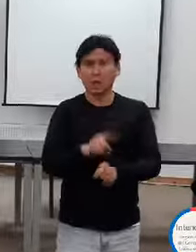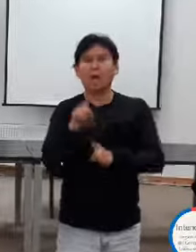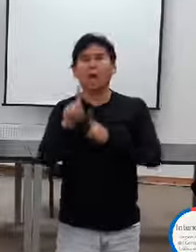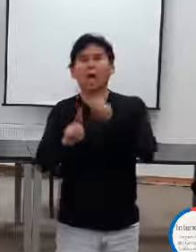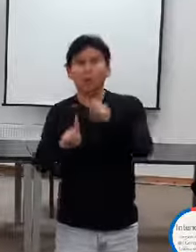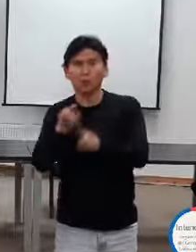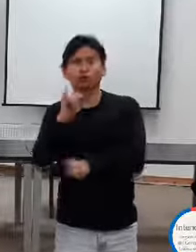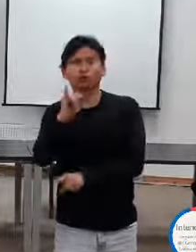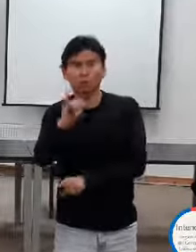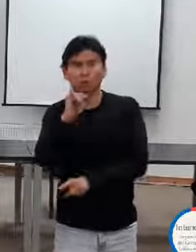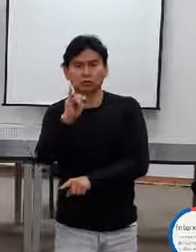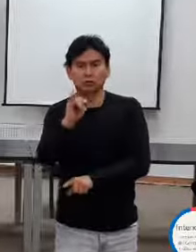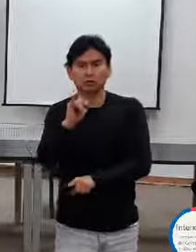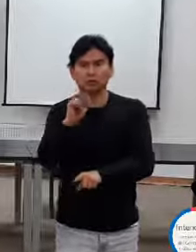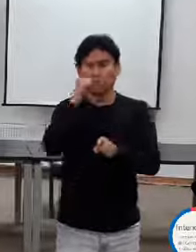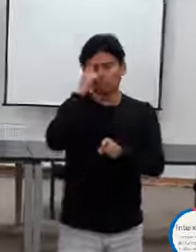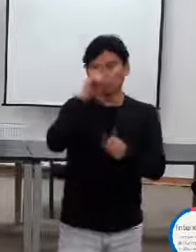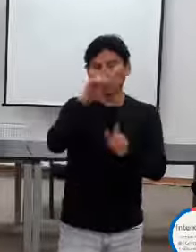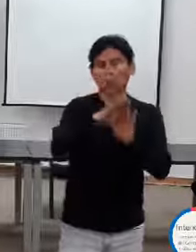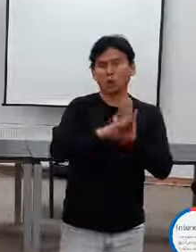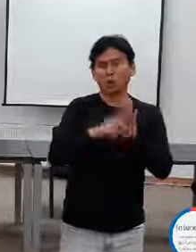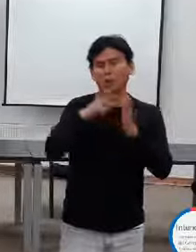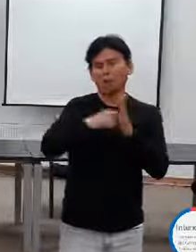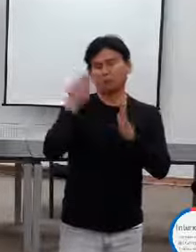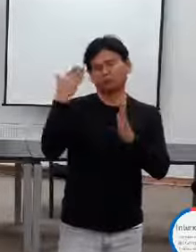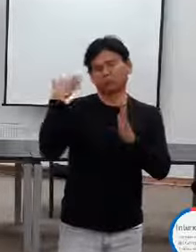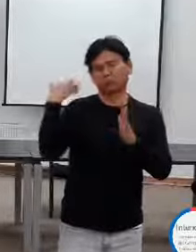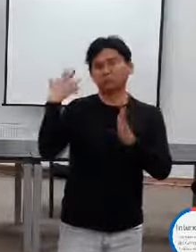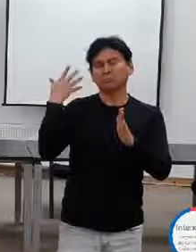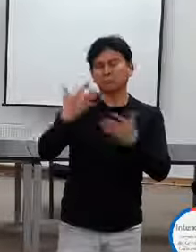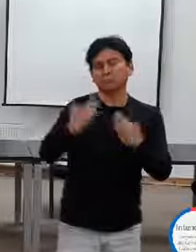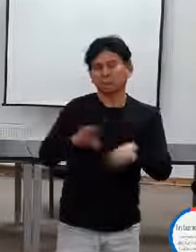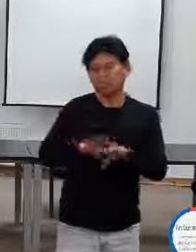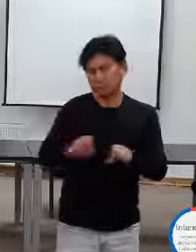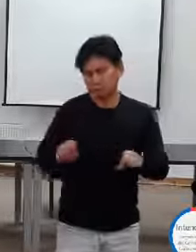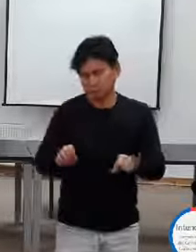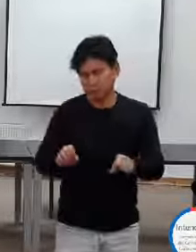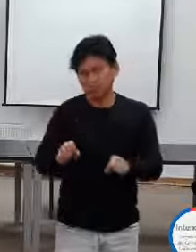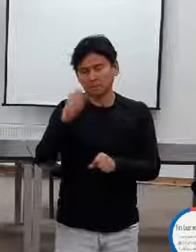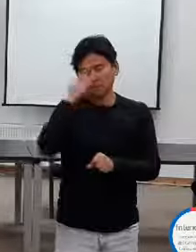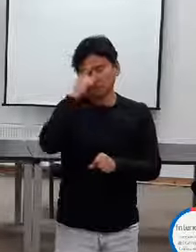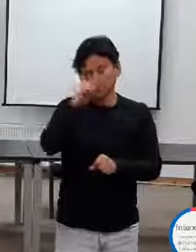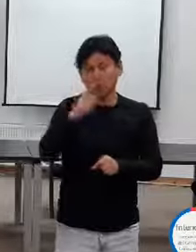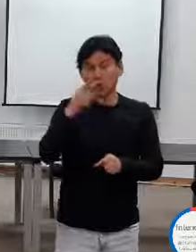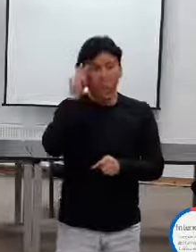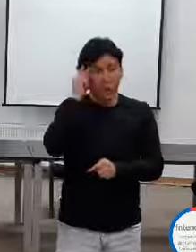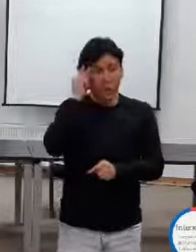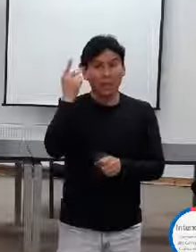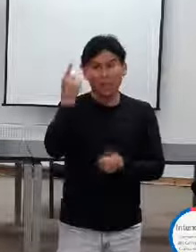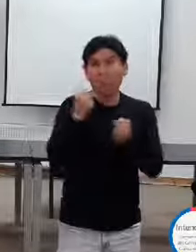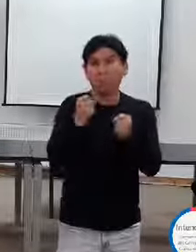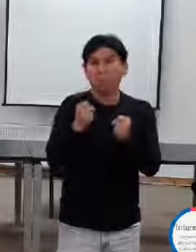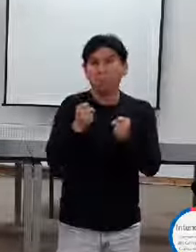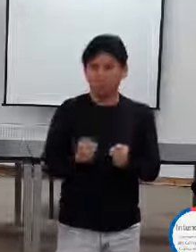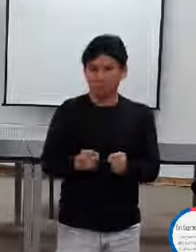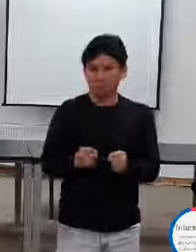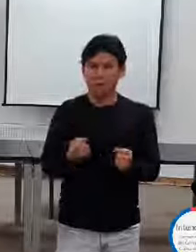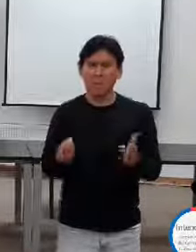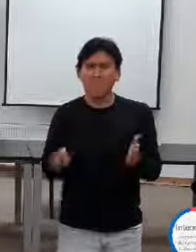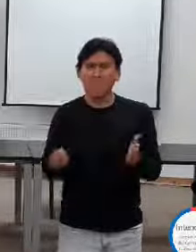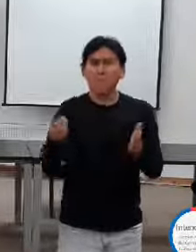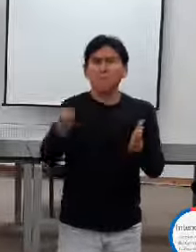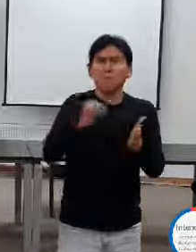casos sí pero este caso particular estaba programado desde meses atrás pero justamente la idea es poder tener más